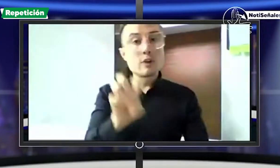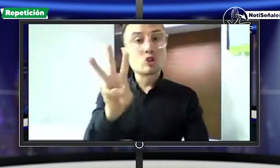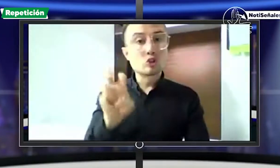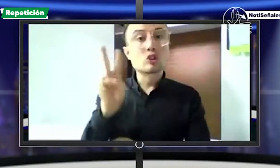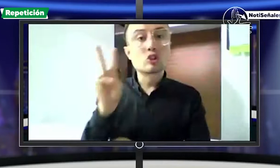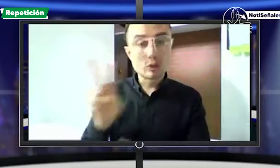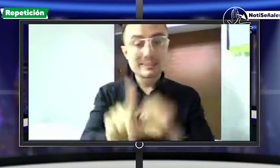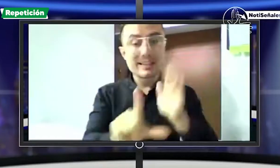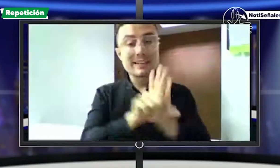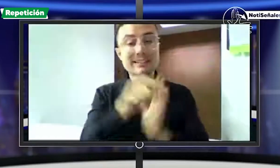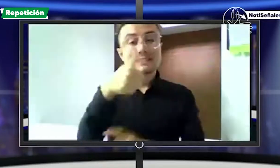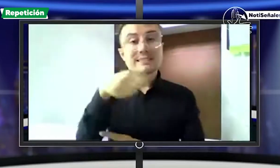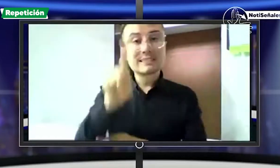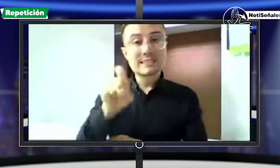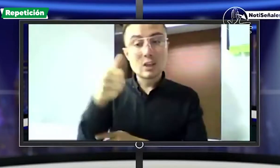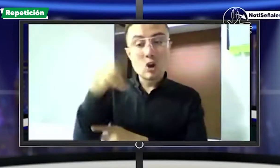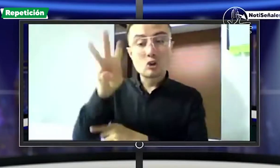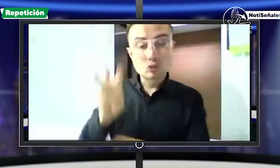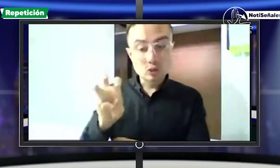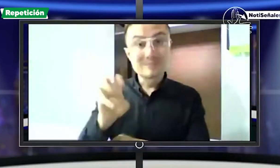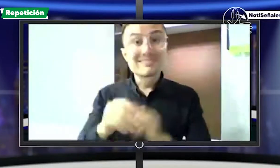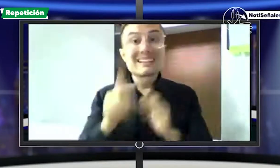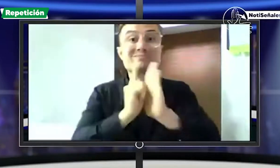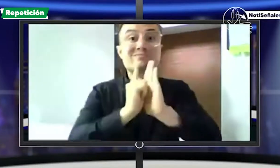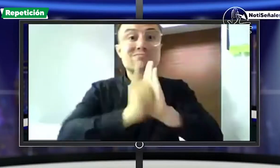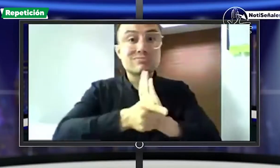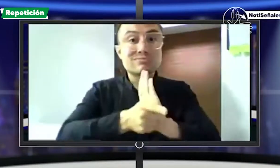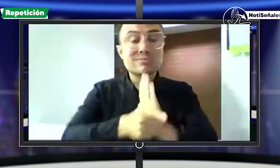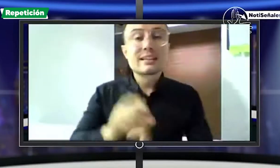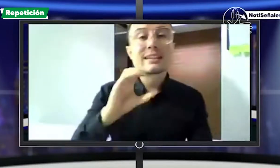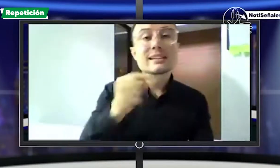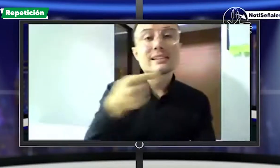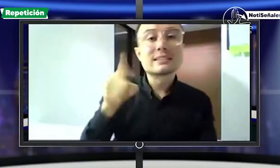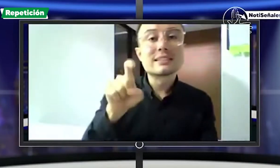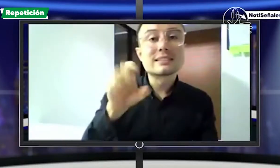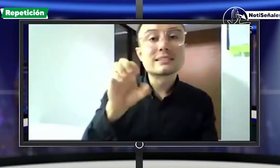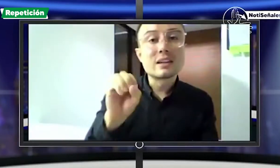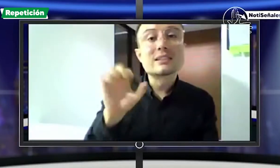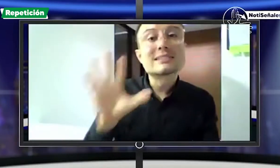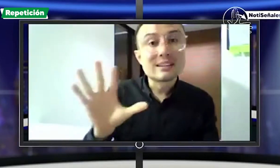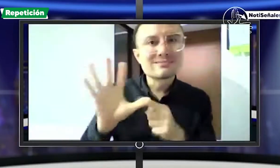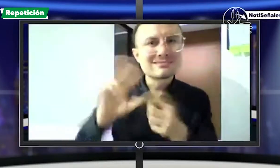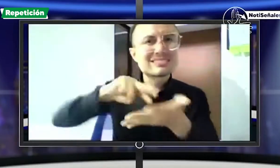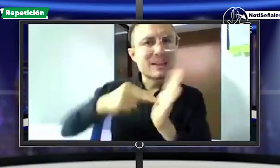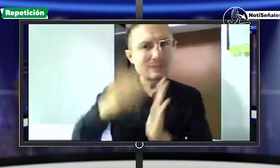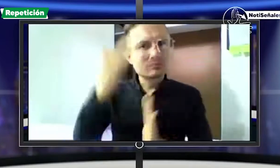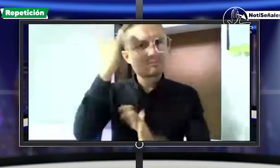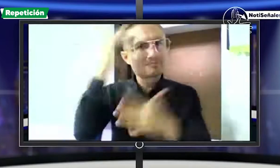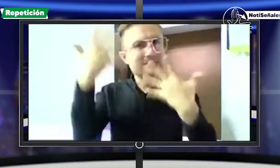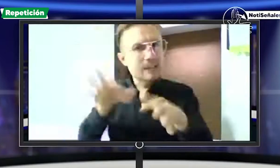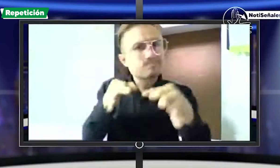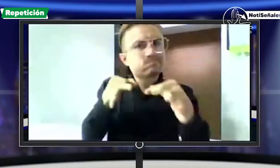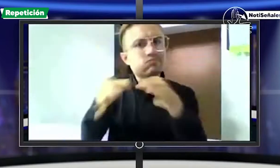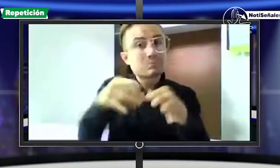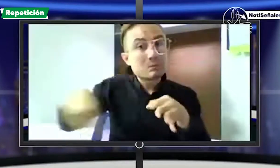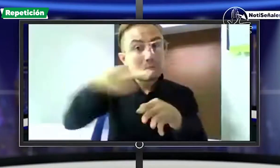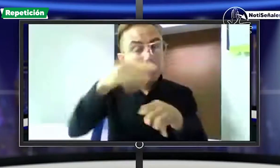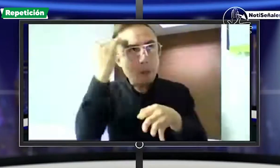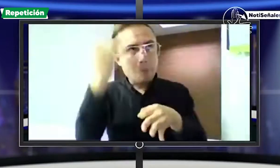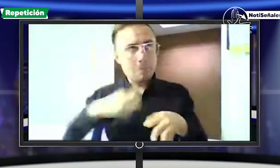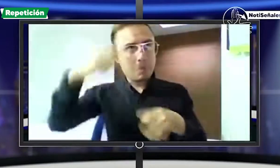hecho como segundo consejo yo diría que en la ley 324 la ley 982 el 1618 la